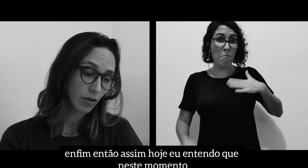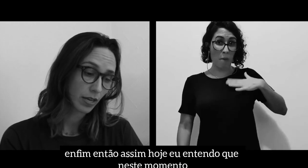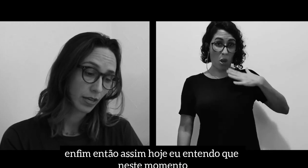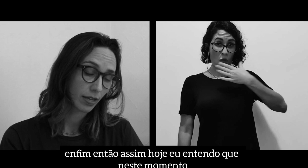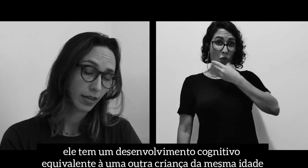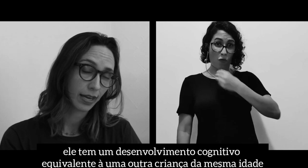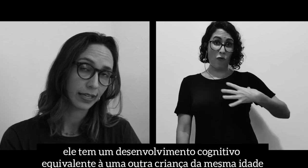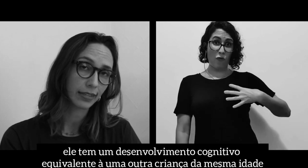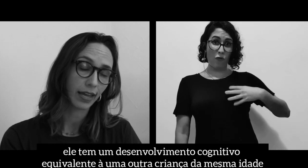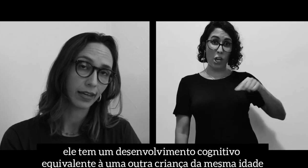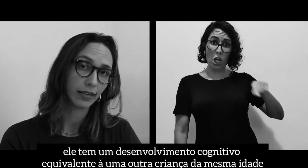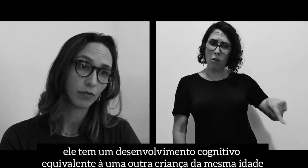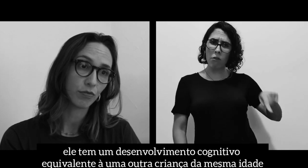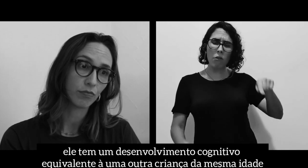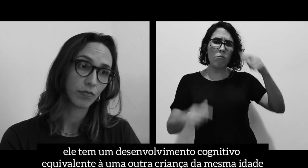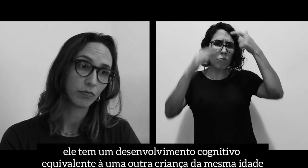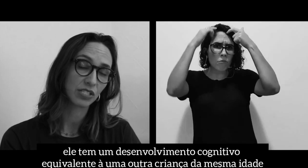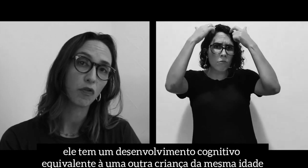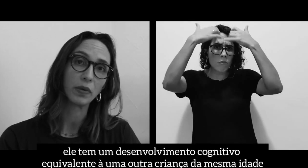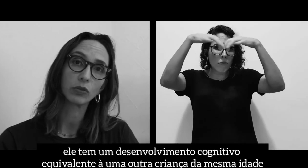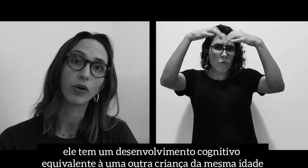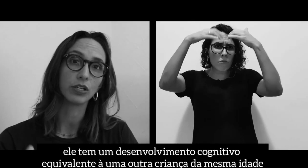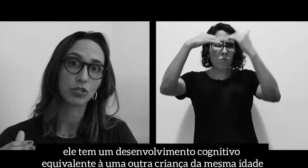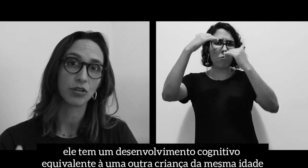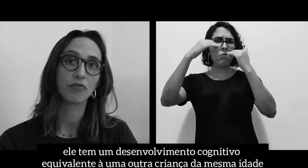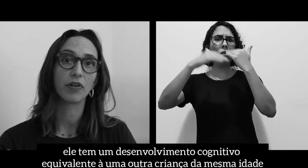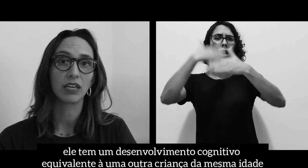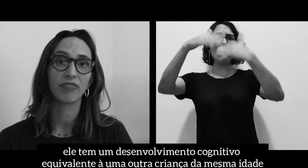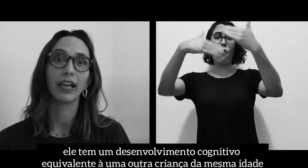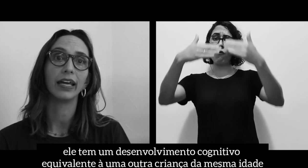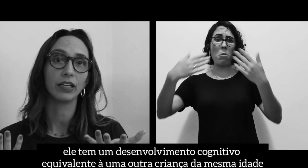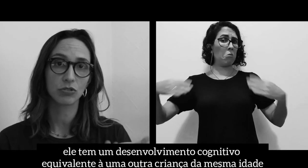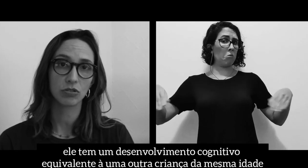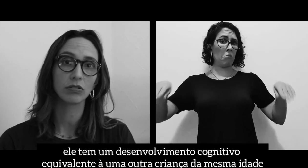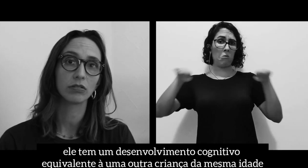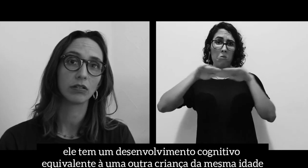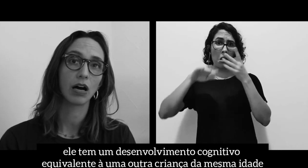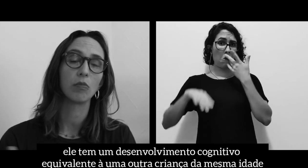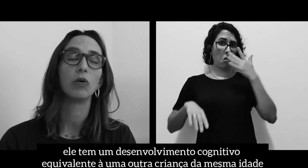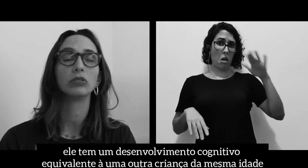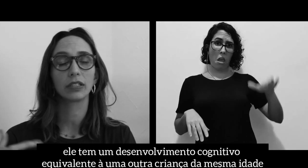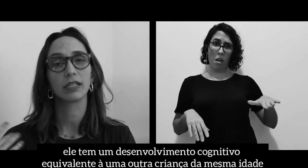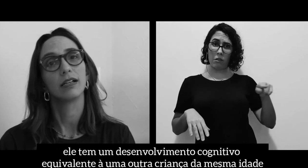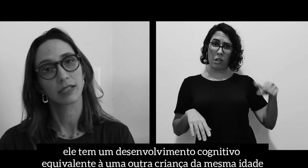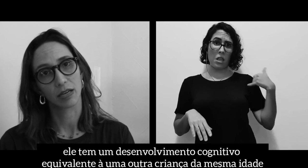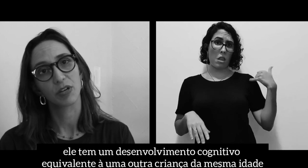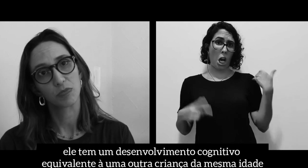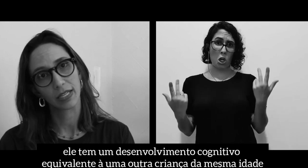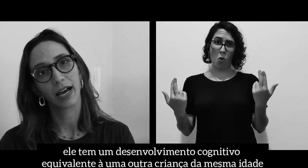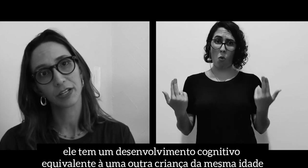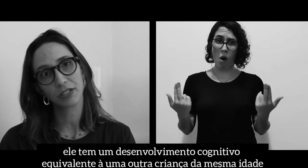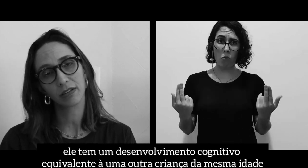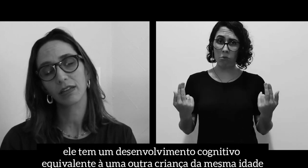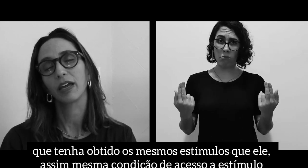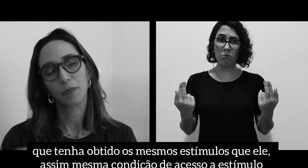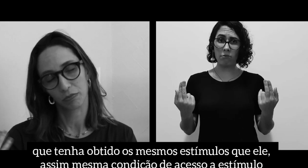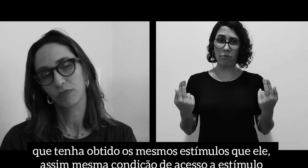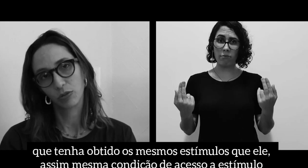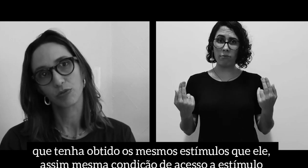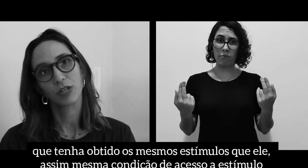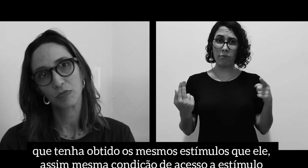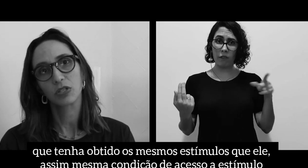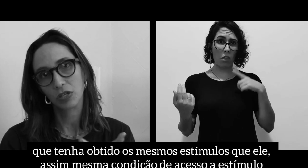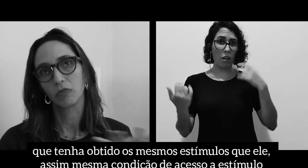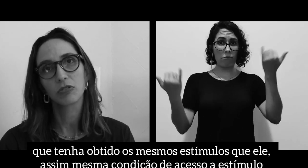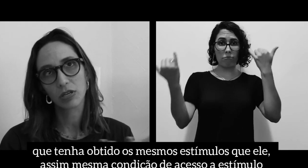momento ele tem um desenvolvimento cognitivo equivalente a uma outra criança da mesma idade que tenha